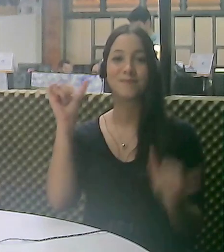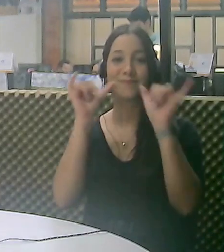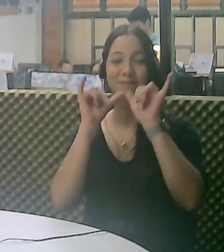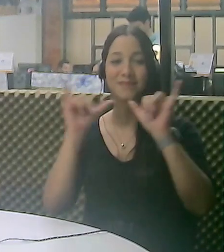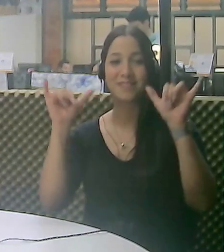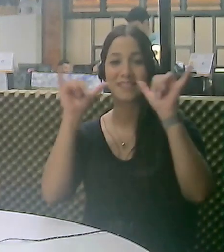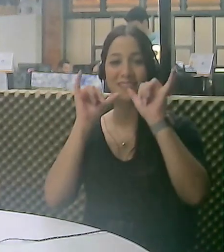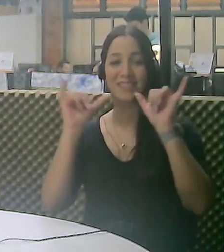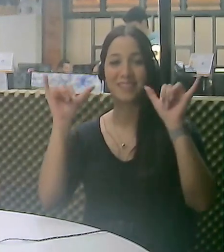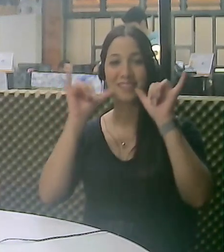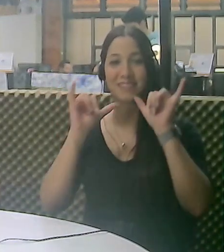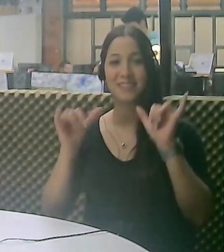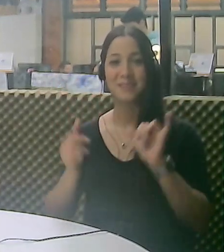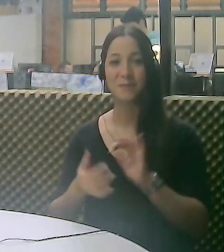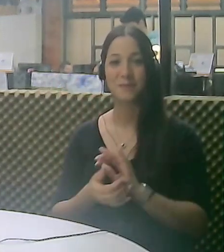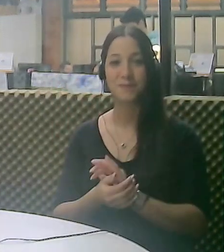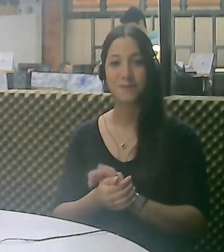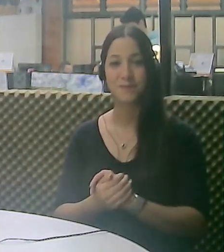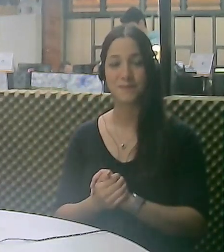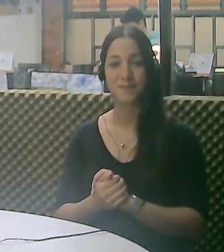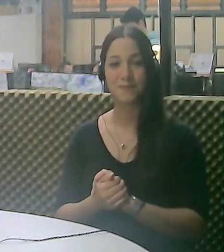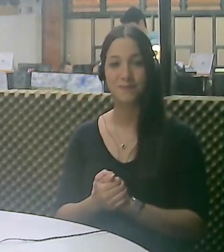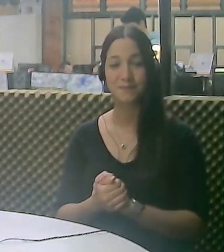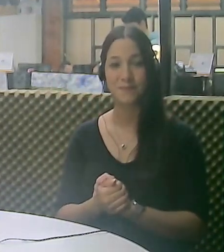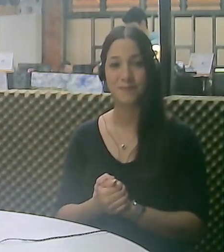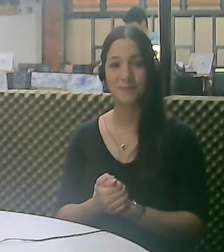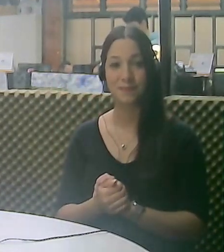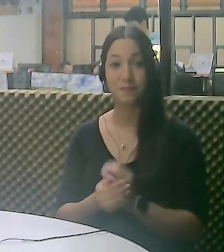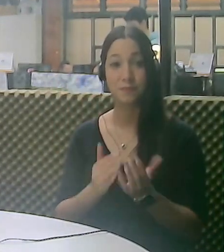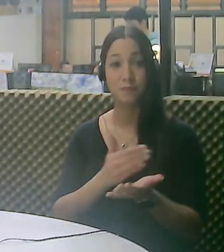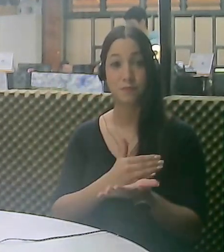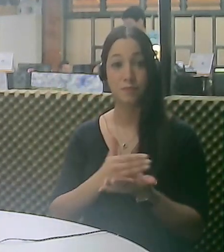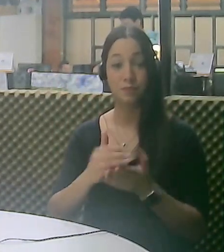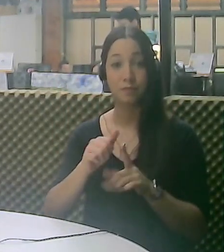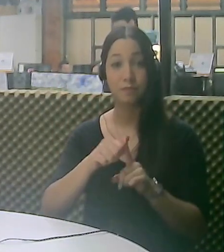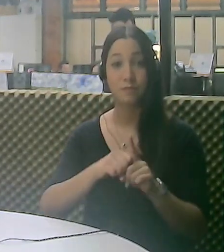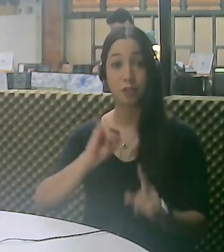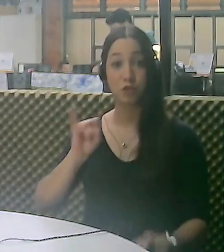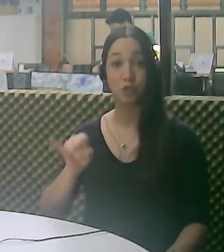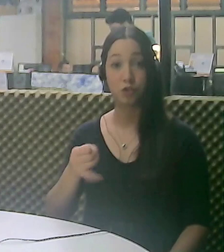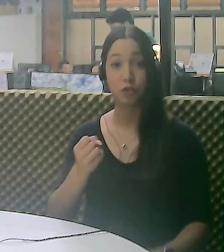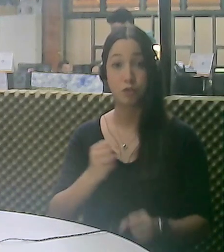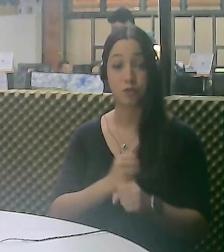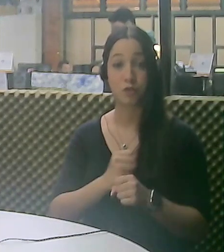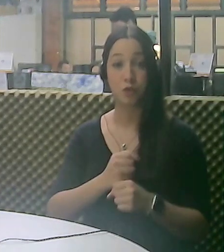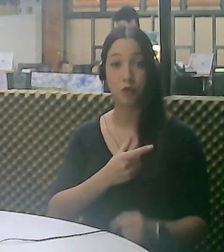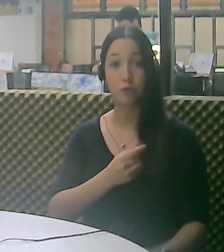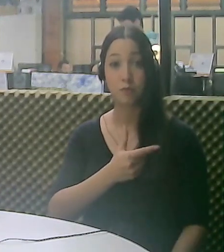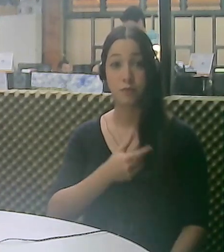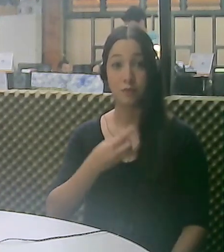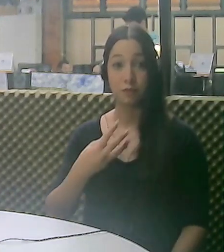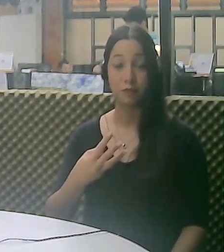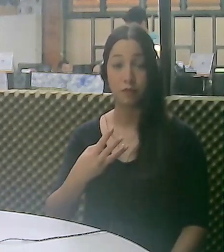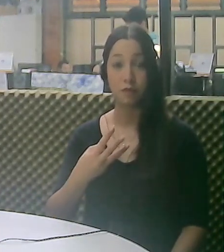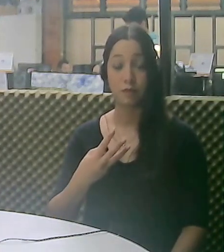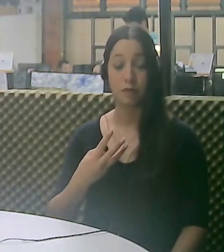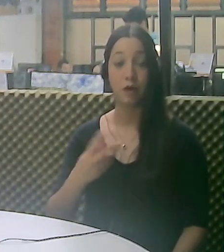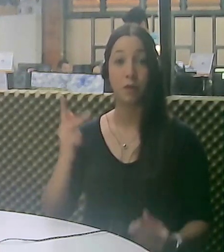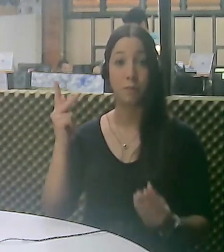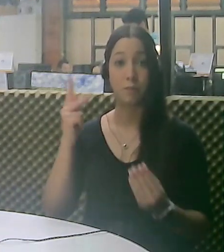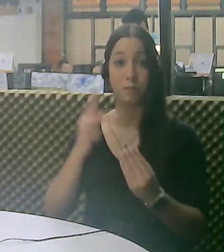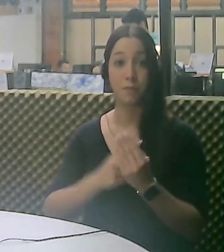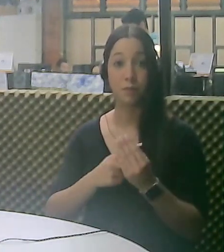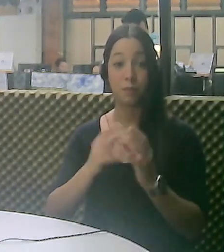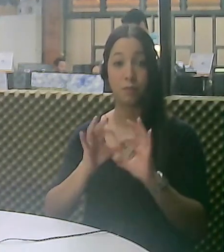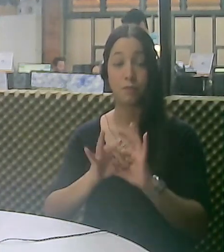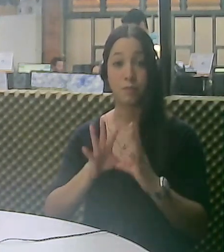Giro de notícias. A partir de janeiro de 2023, a unidade móvel do Procon estará disponível para